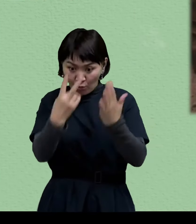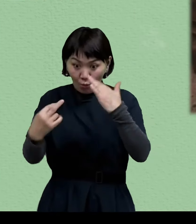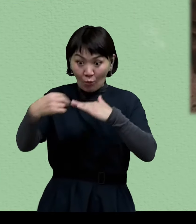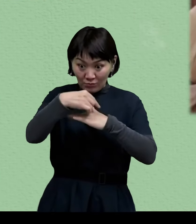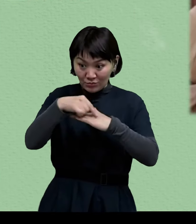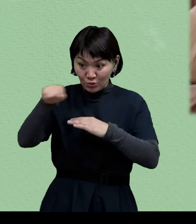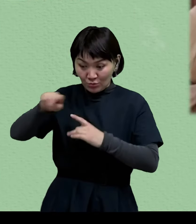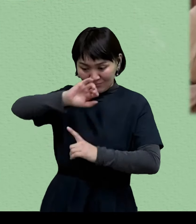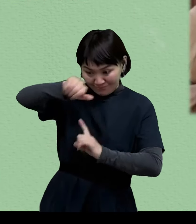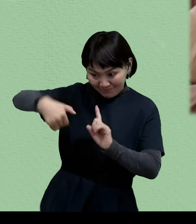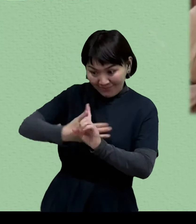харуулахын тулд юм.